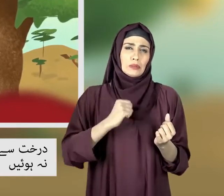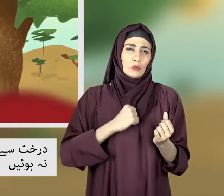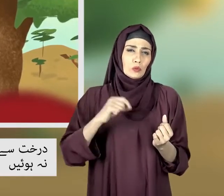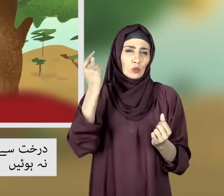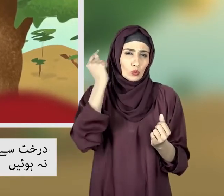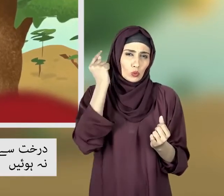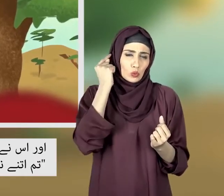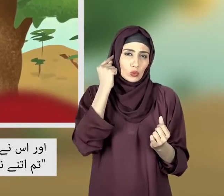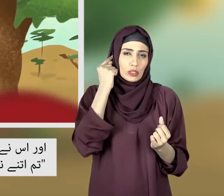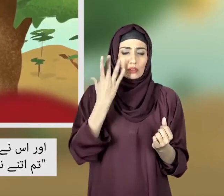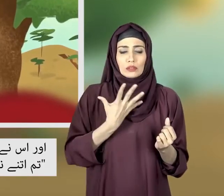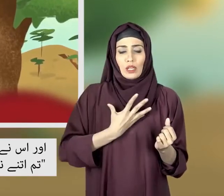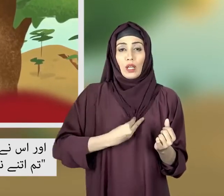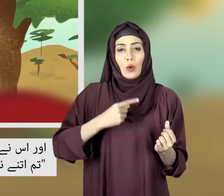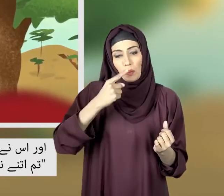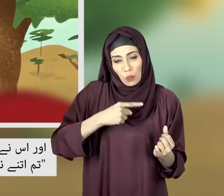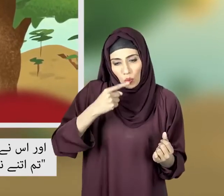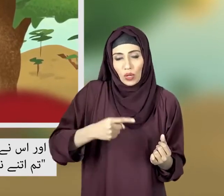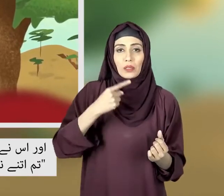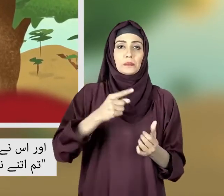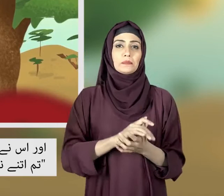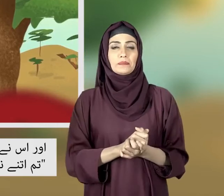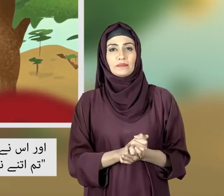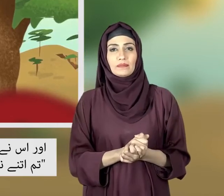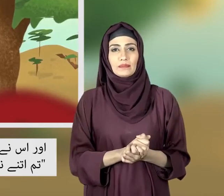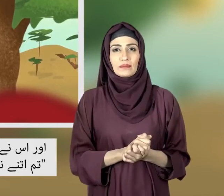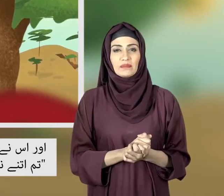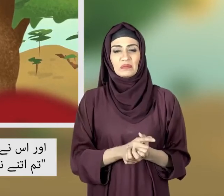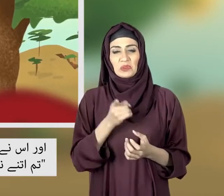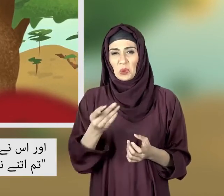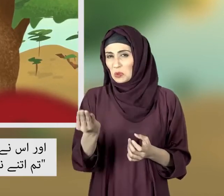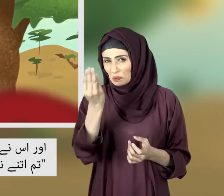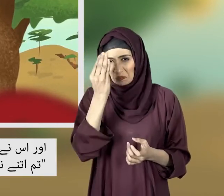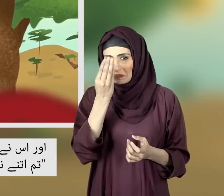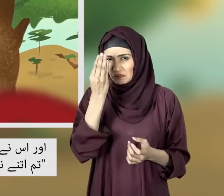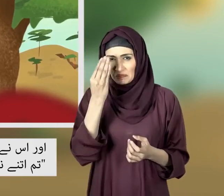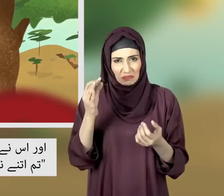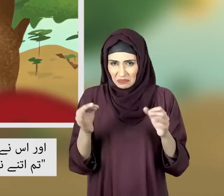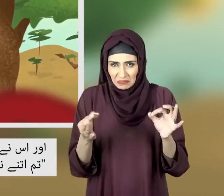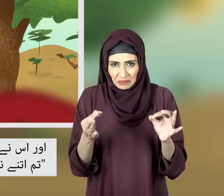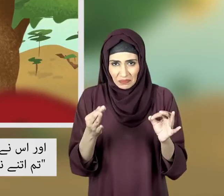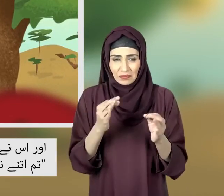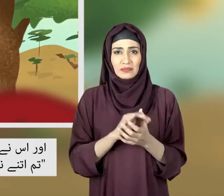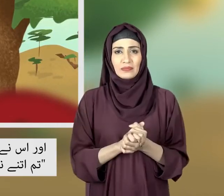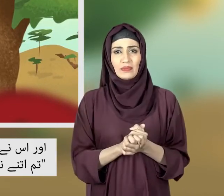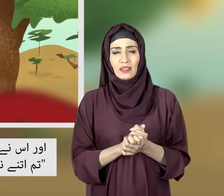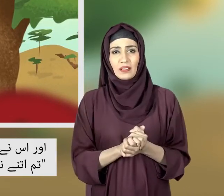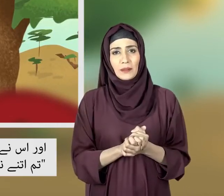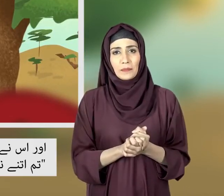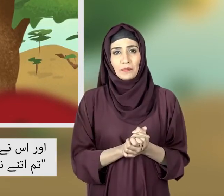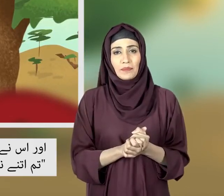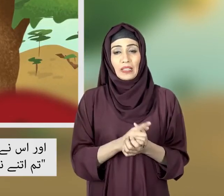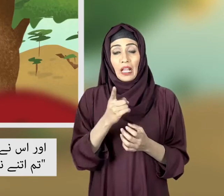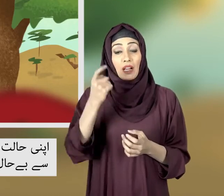برداشت نہ ہو اور اس نے ایک دکھی آواز میں کہنا شروع کر دیا تم اتنے ناشکری کیسے ہو